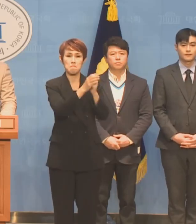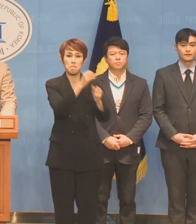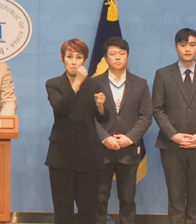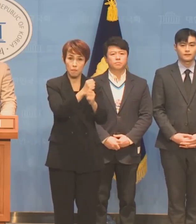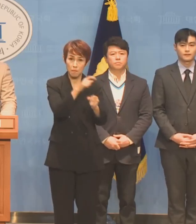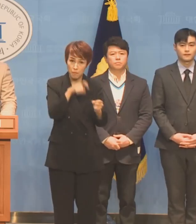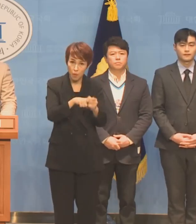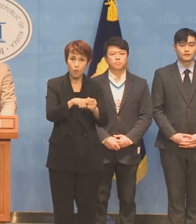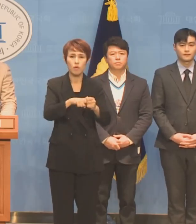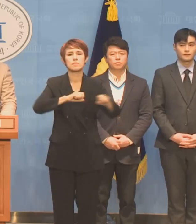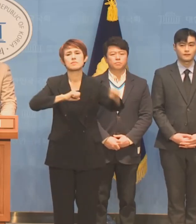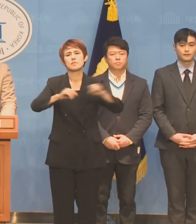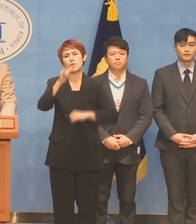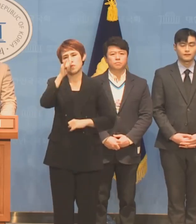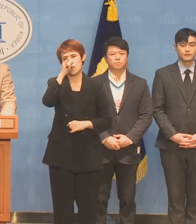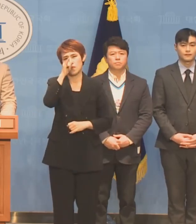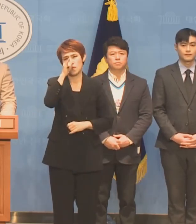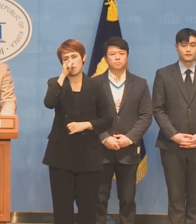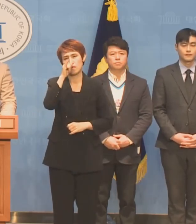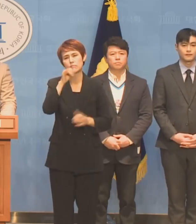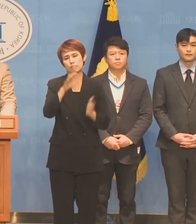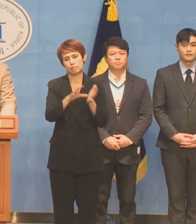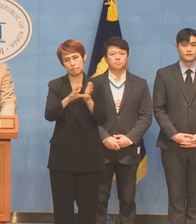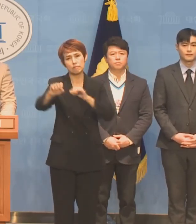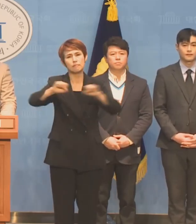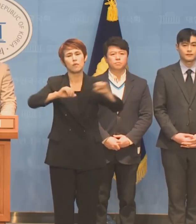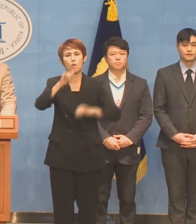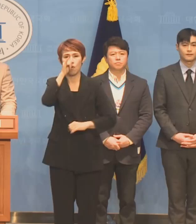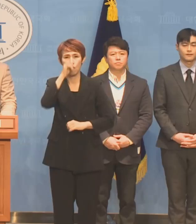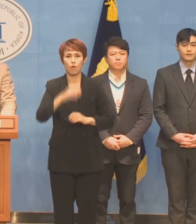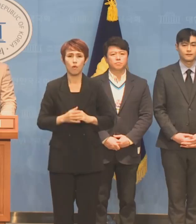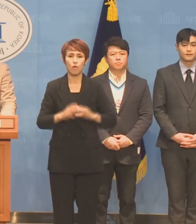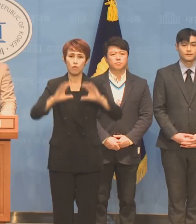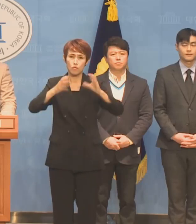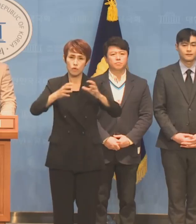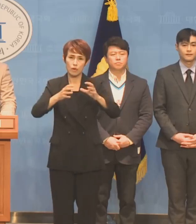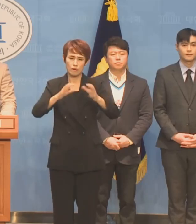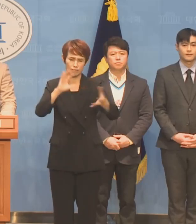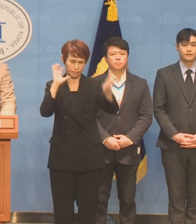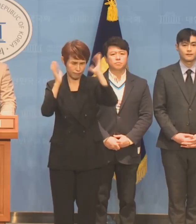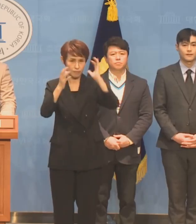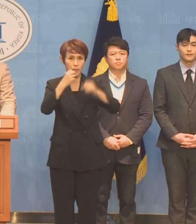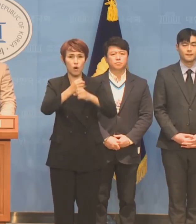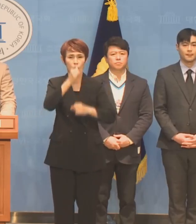일당 독재 다수의 횡포자 폭거이고 국가 전복 행위입니다.